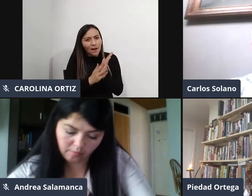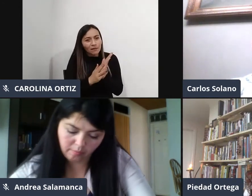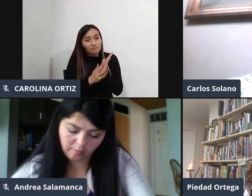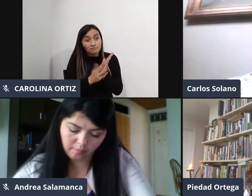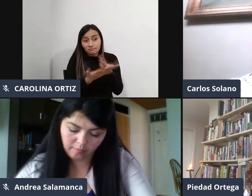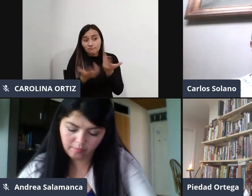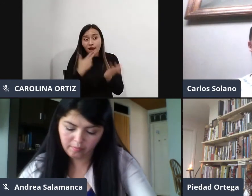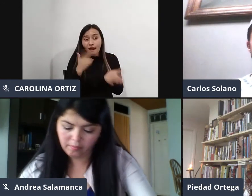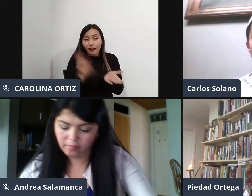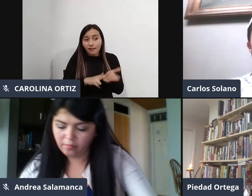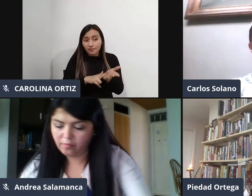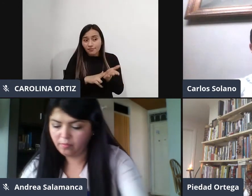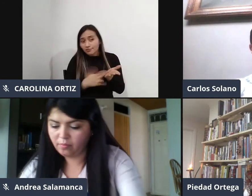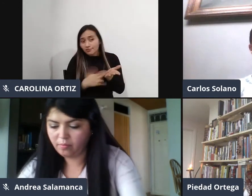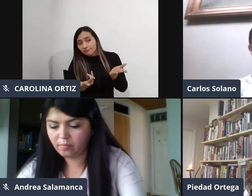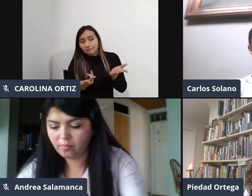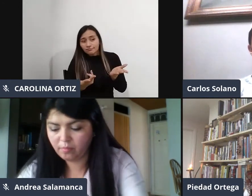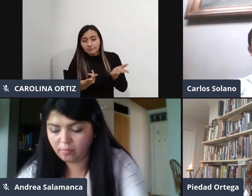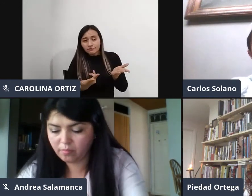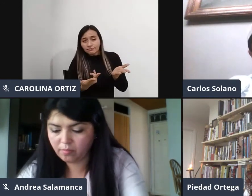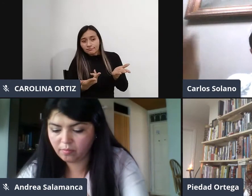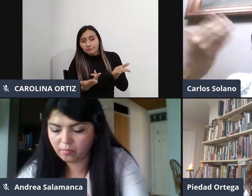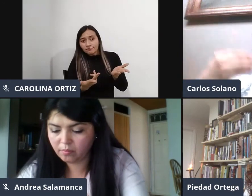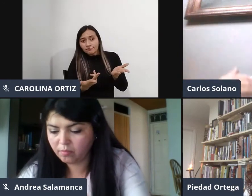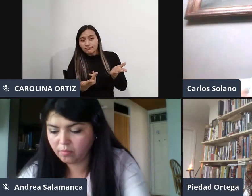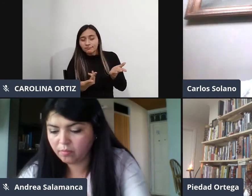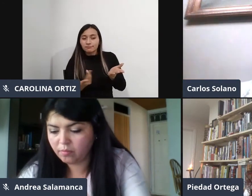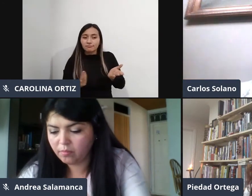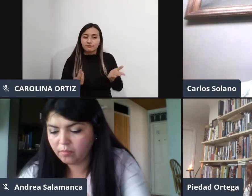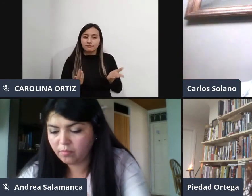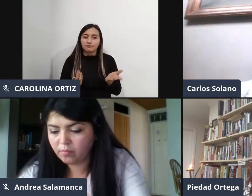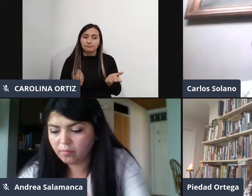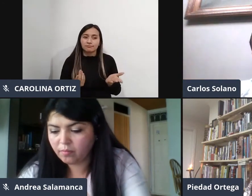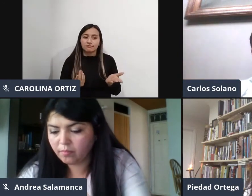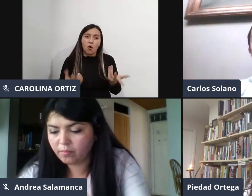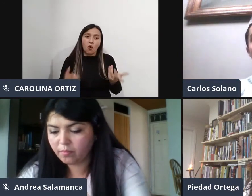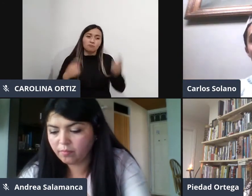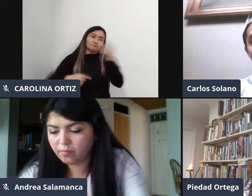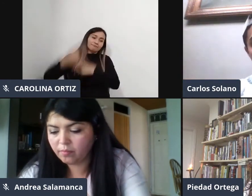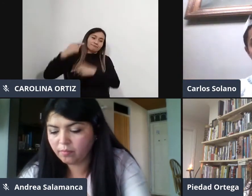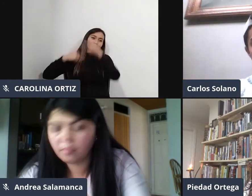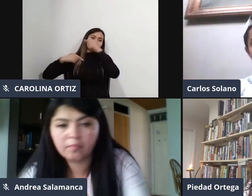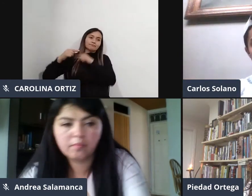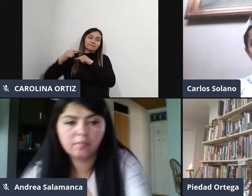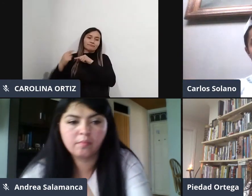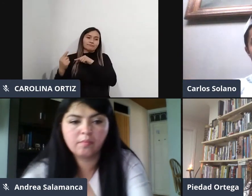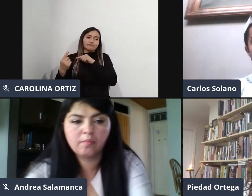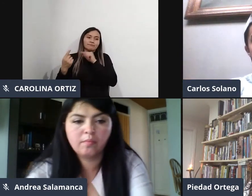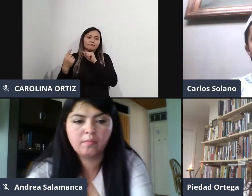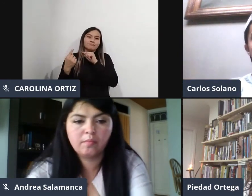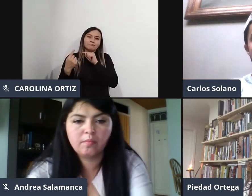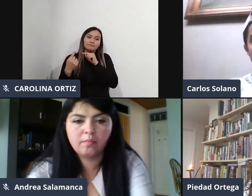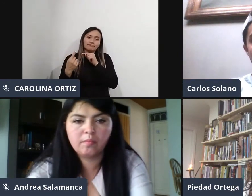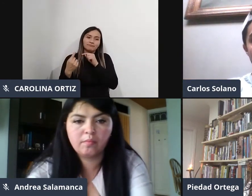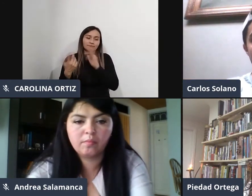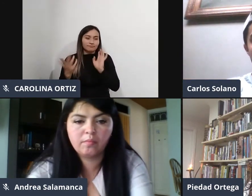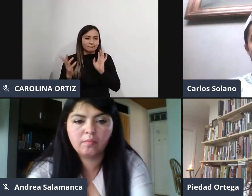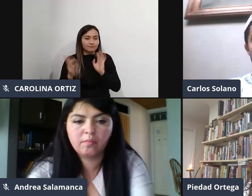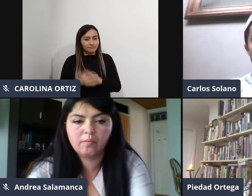de las cartas, porque no nos podemos pensar también en educarnos y volver un poco atrás en este presente, ¿vale?